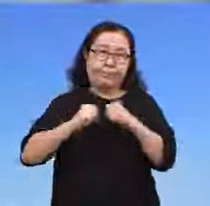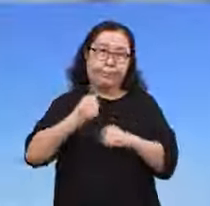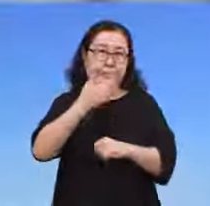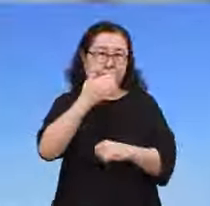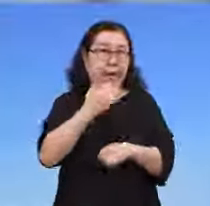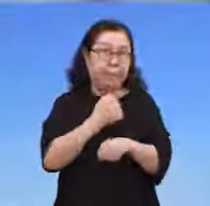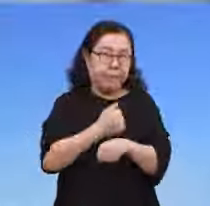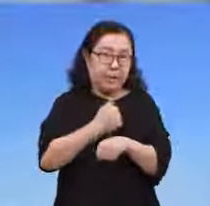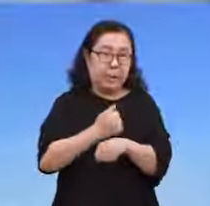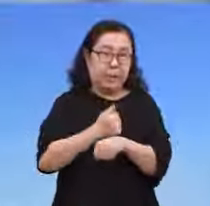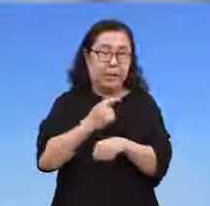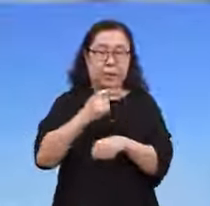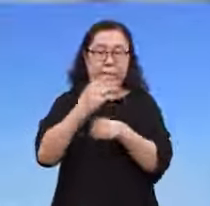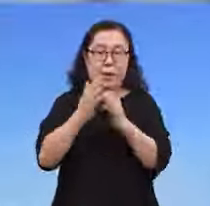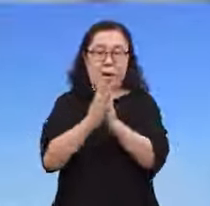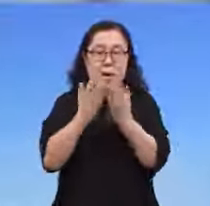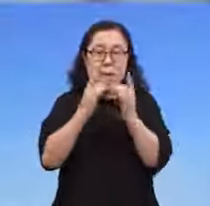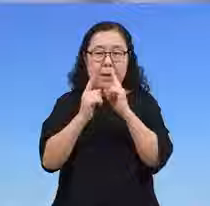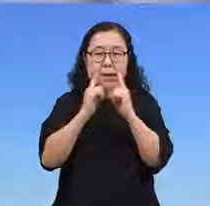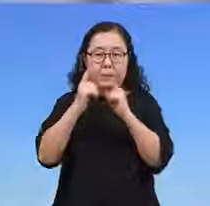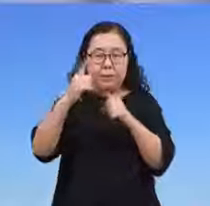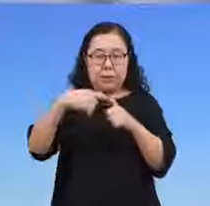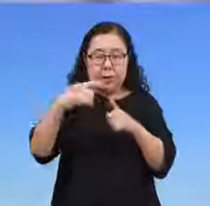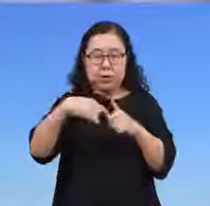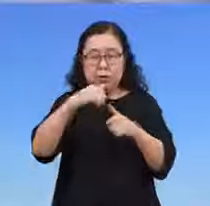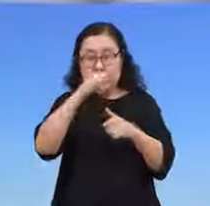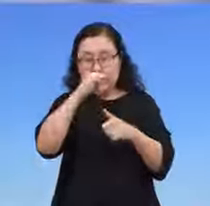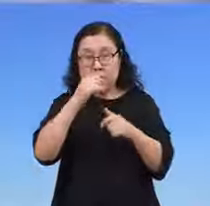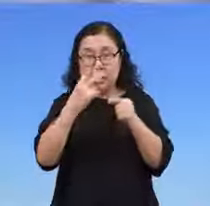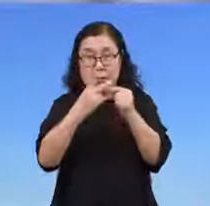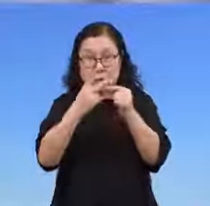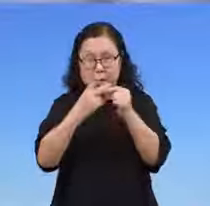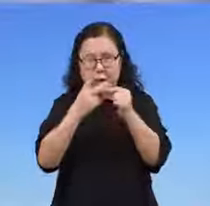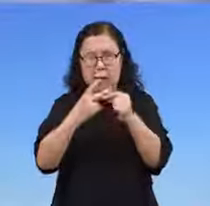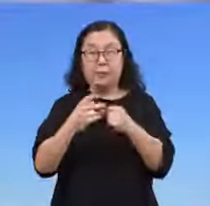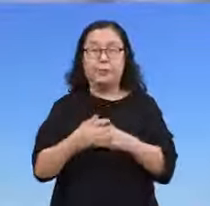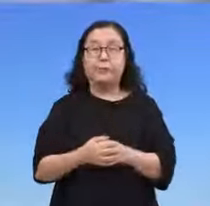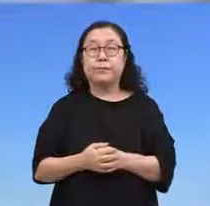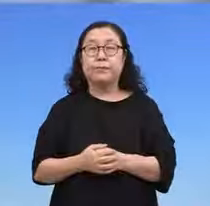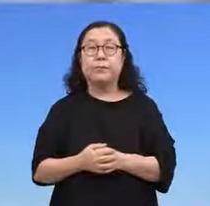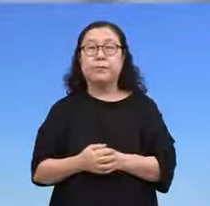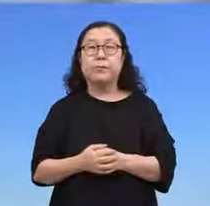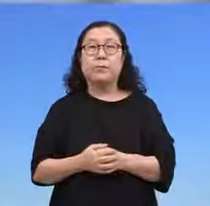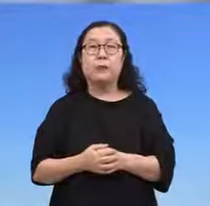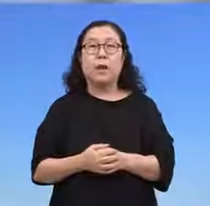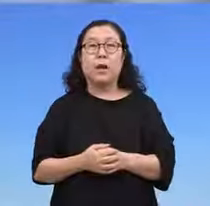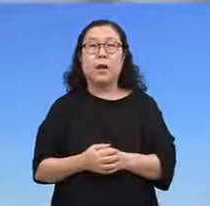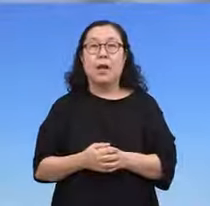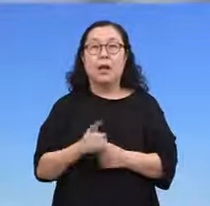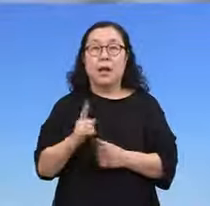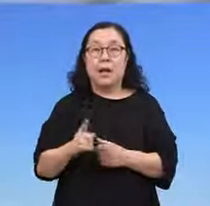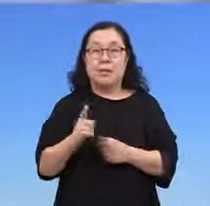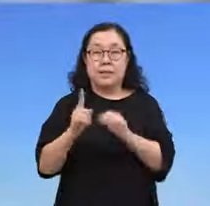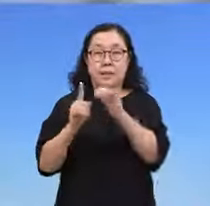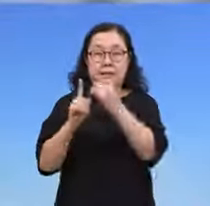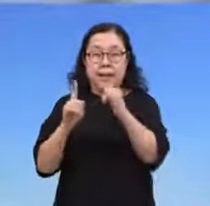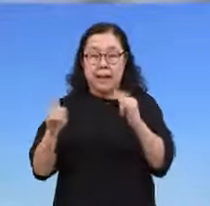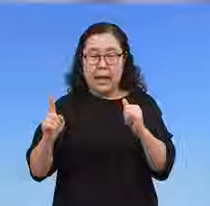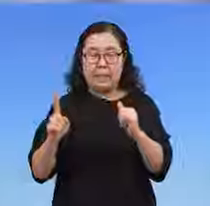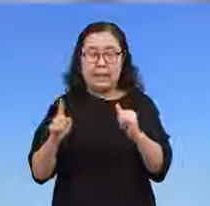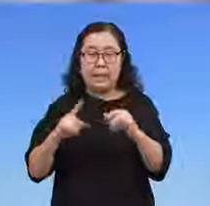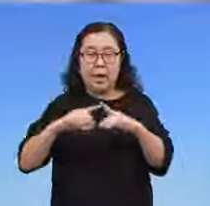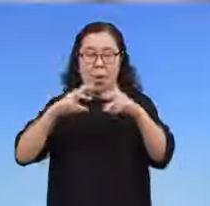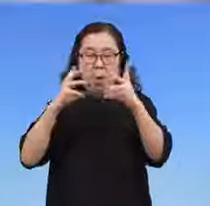본문에서 보여주는 흐름이고요. 그런가 하면 두 번째로, 지금 말씀이 한 개인의 완전 군장을